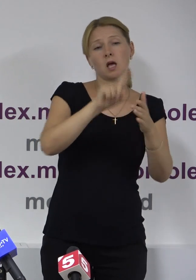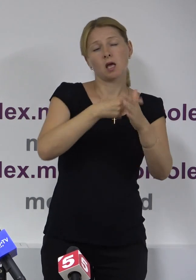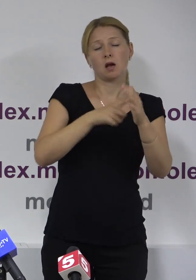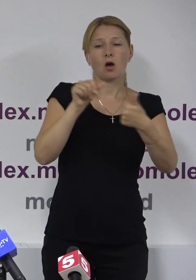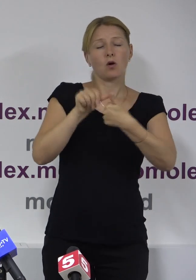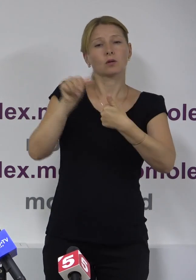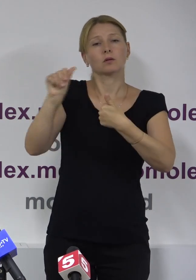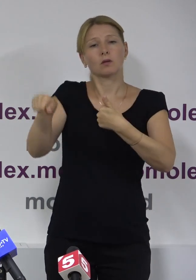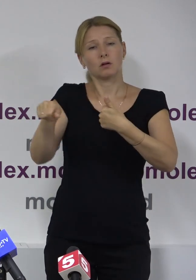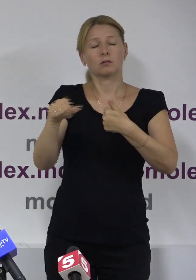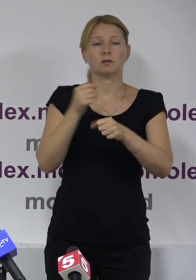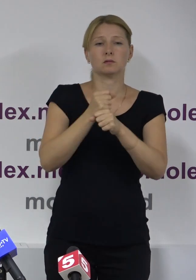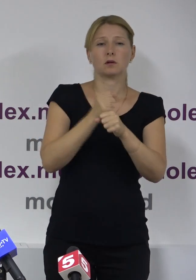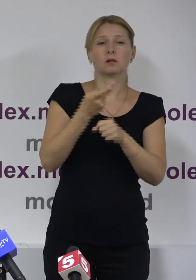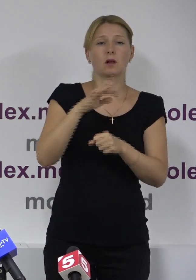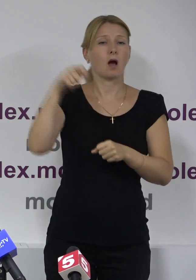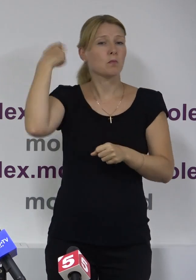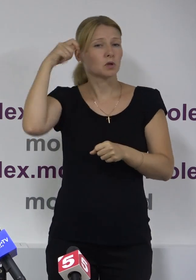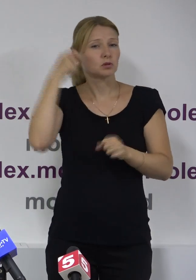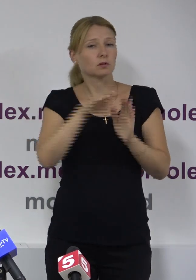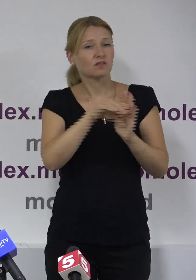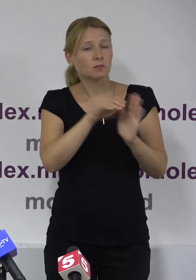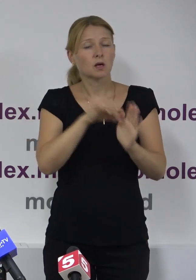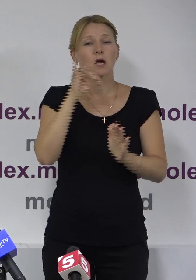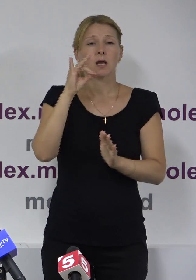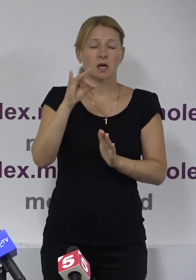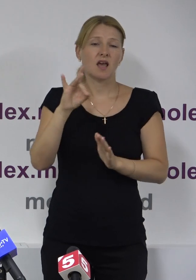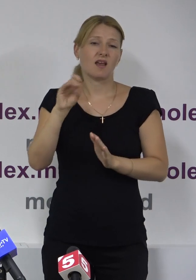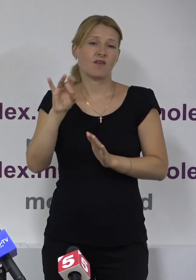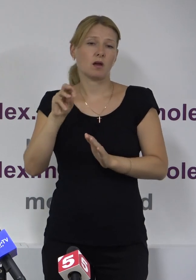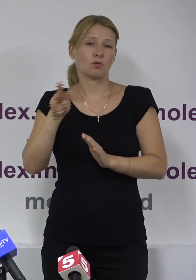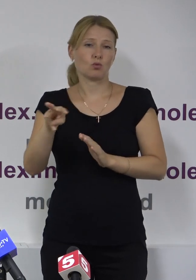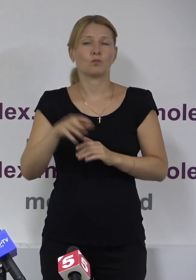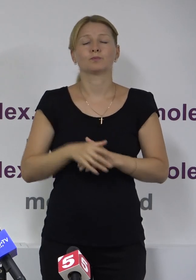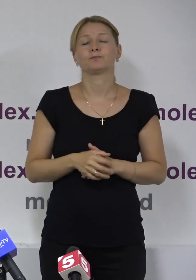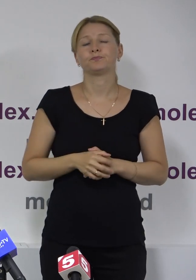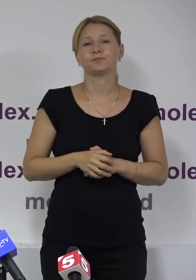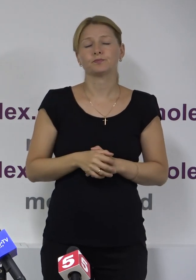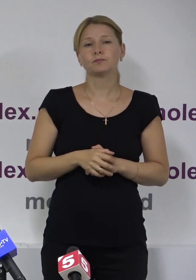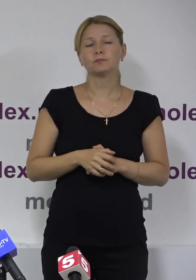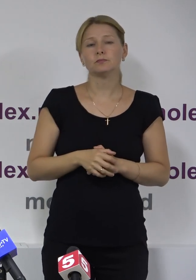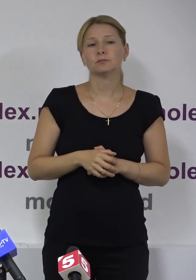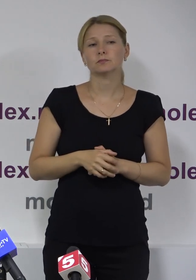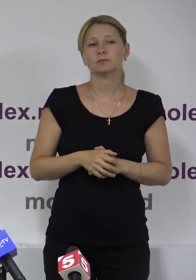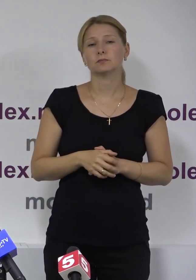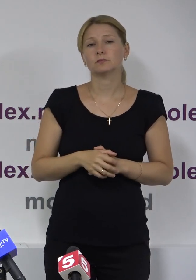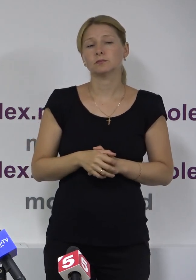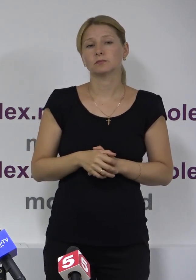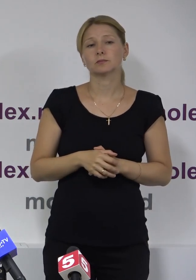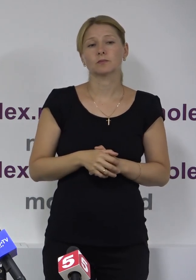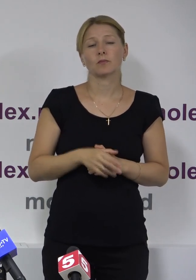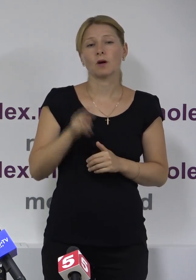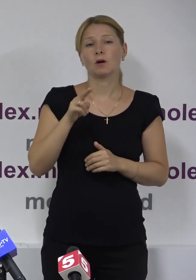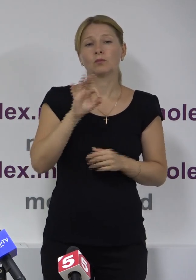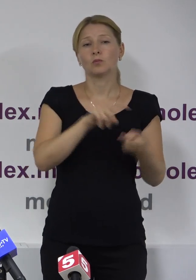alegerile prezidențiale și respectiv pentru alegerile pentru referendumul constituțional. Cu